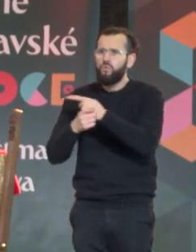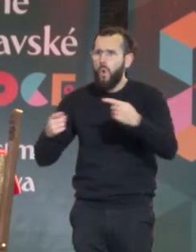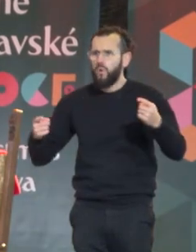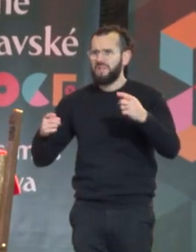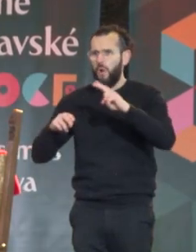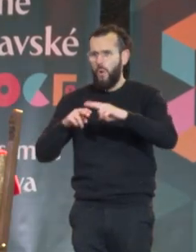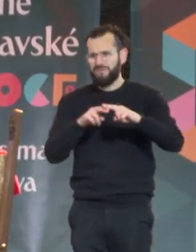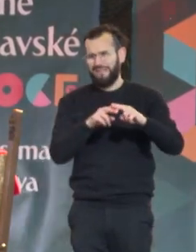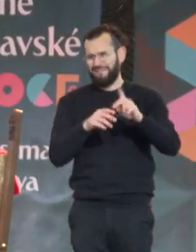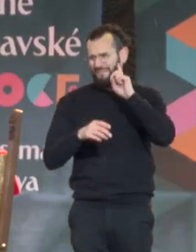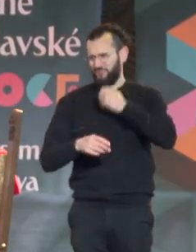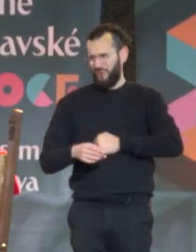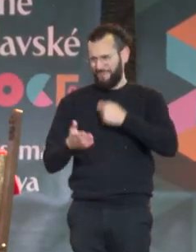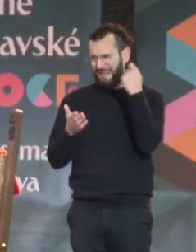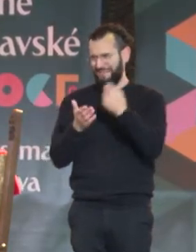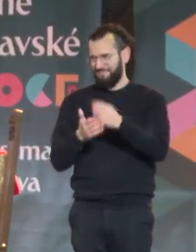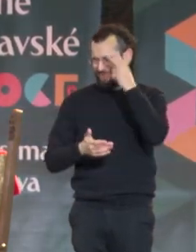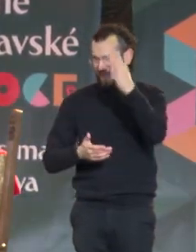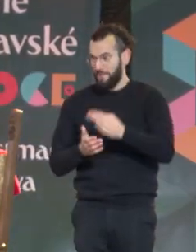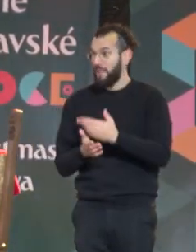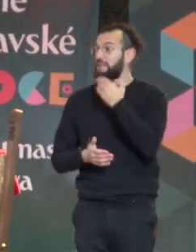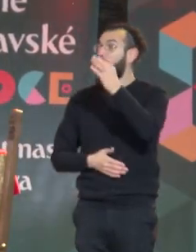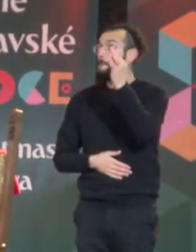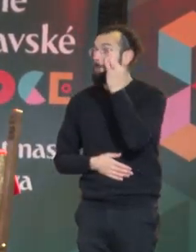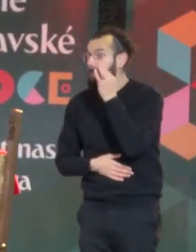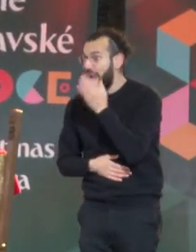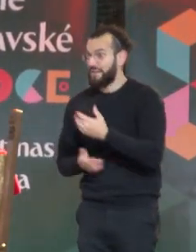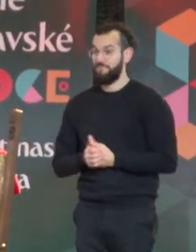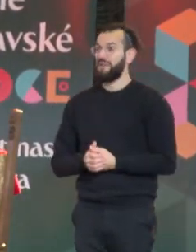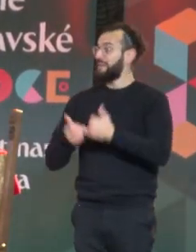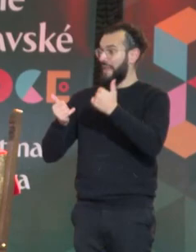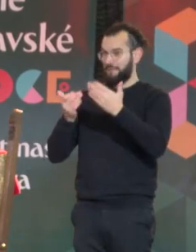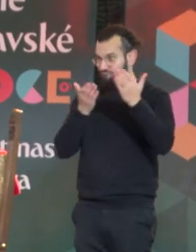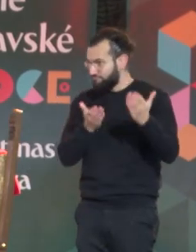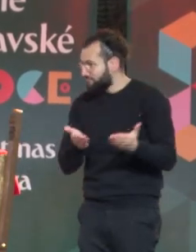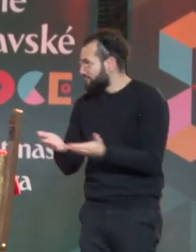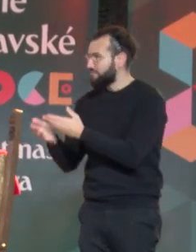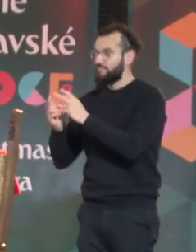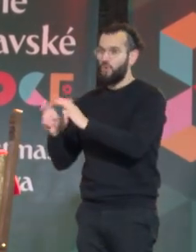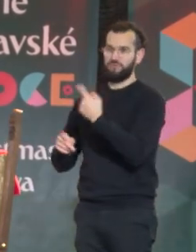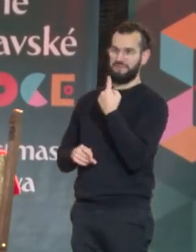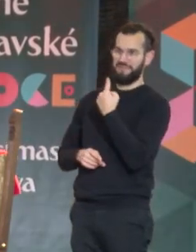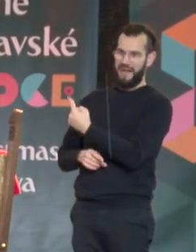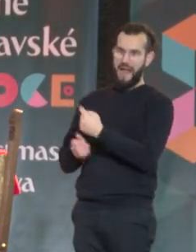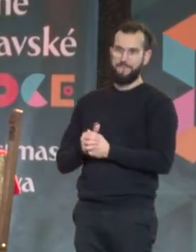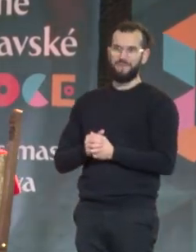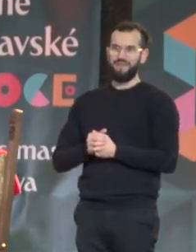ostatné krásne rozprávky. Tak ja vám ďakujem veľmi pekne a nechám vás teda o samote na